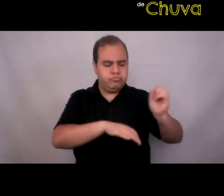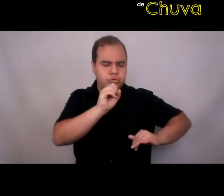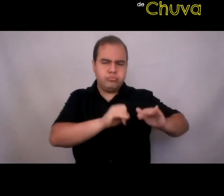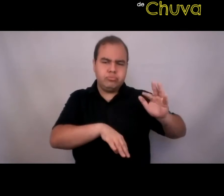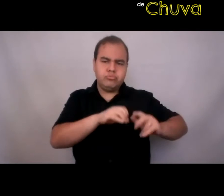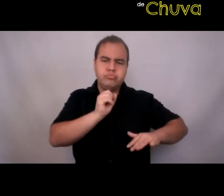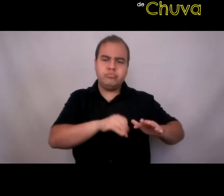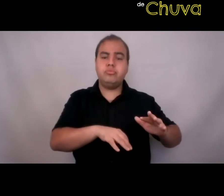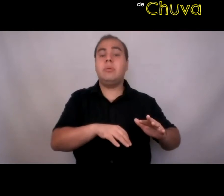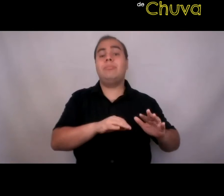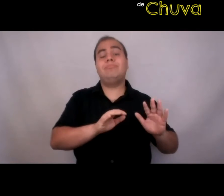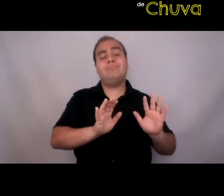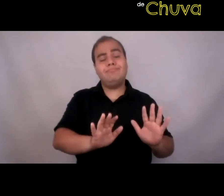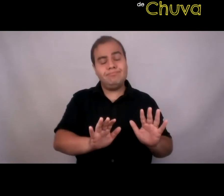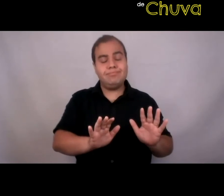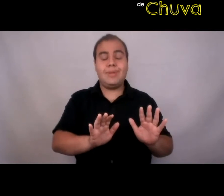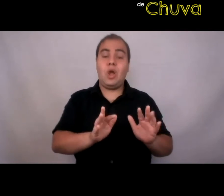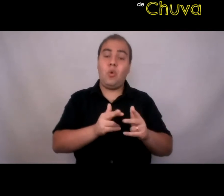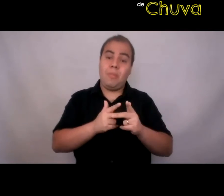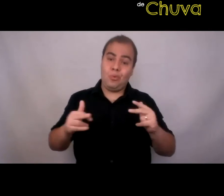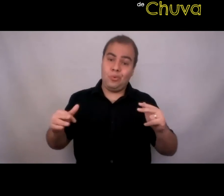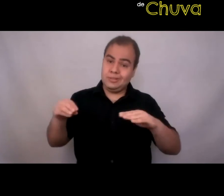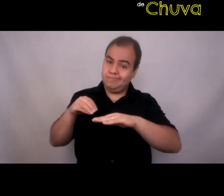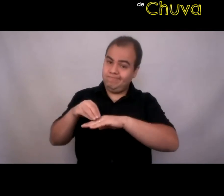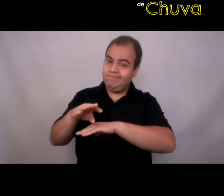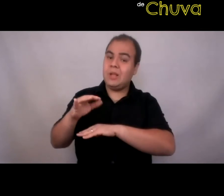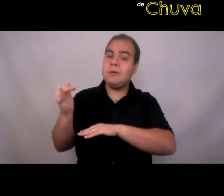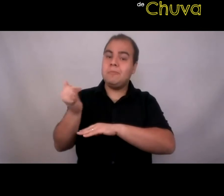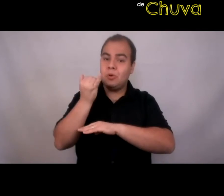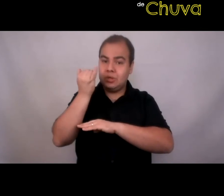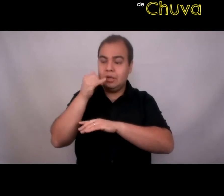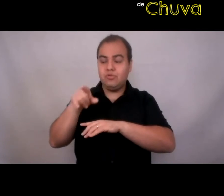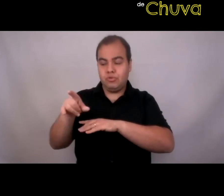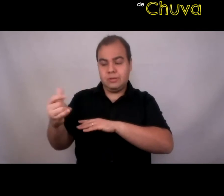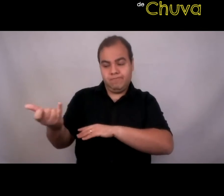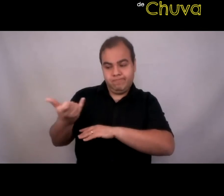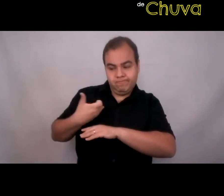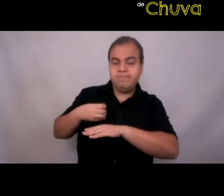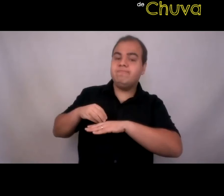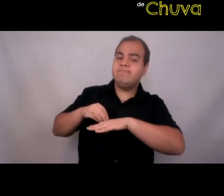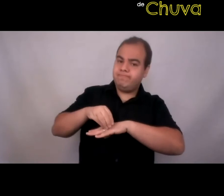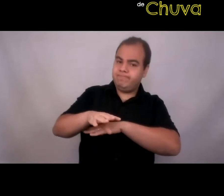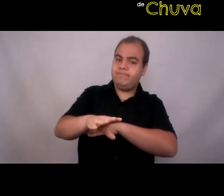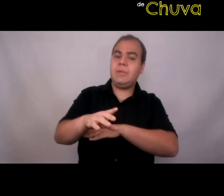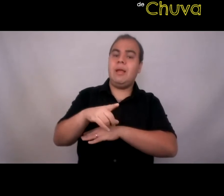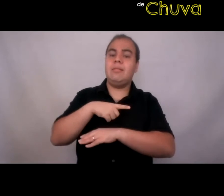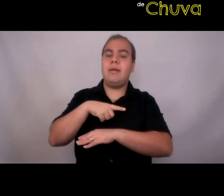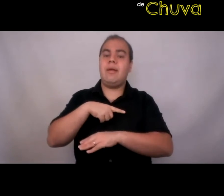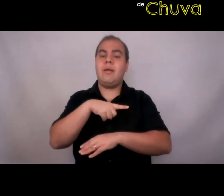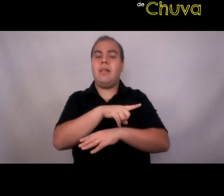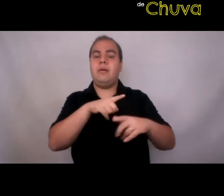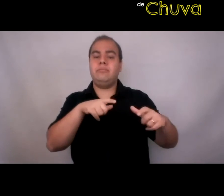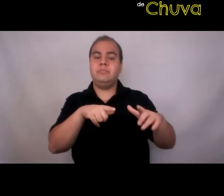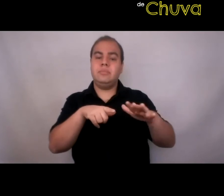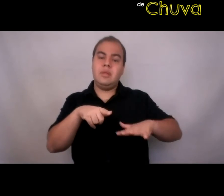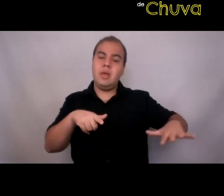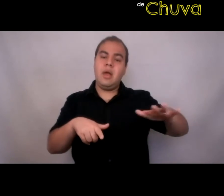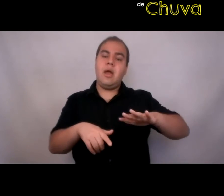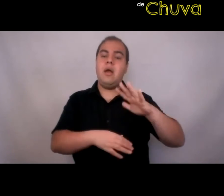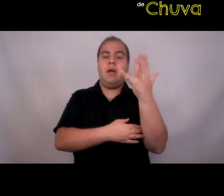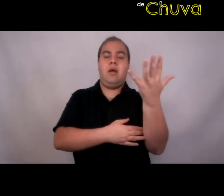é até importante de você ter trazido, porque é uma experiência que a gente tem lá no Largo das Araucárias, que é uma coisa bem